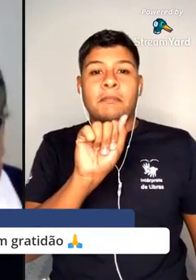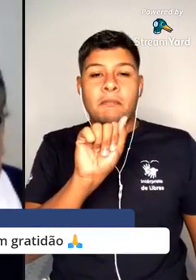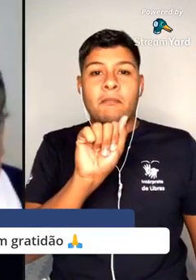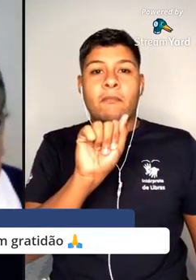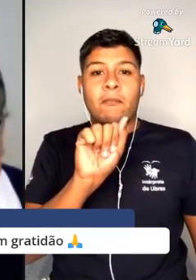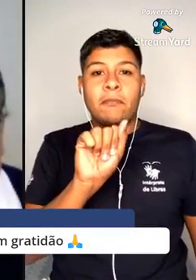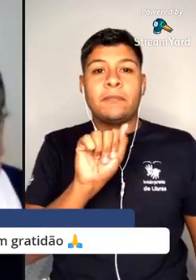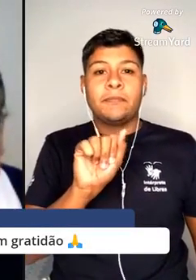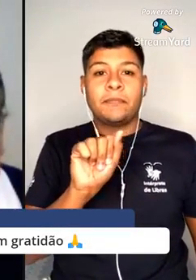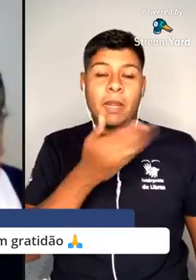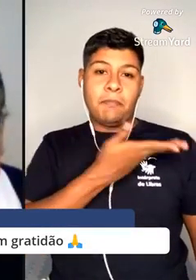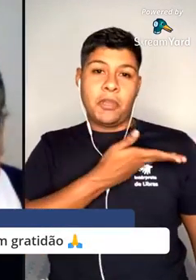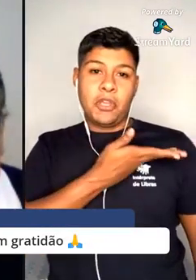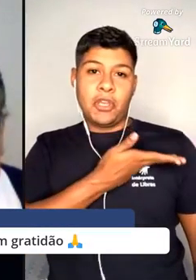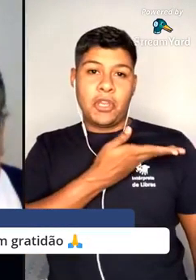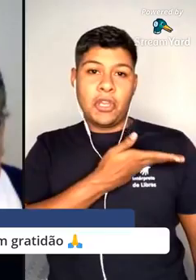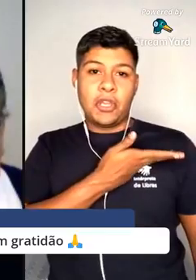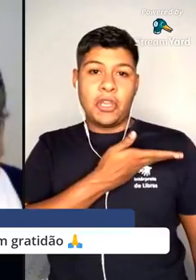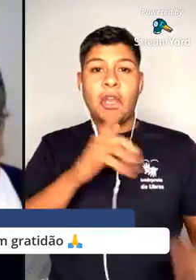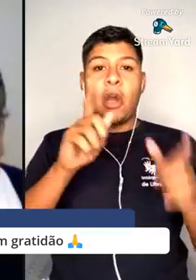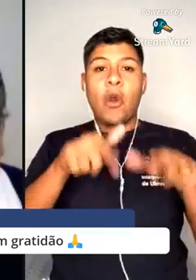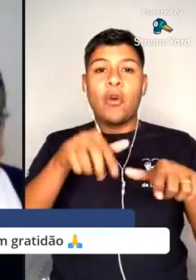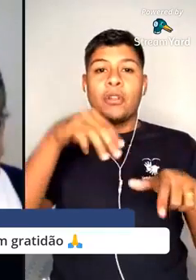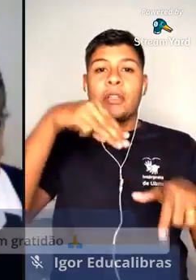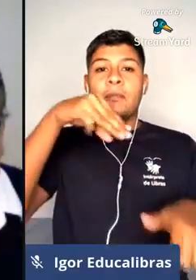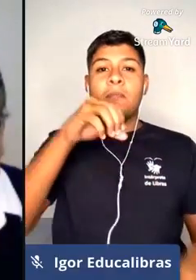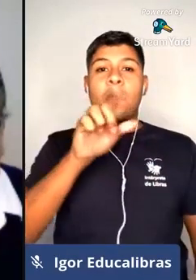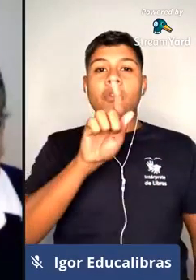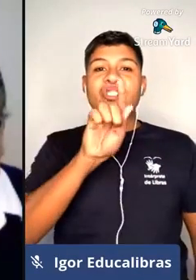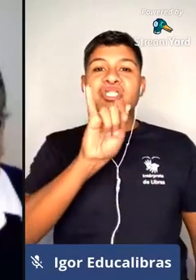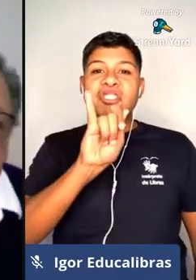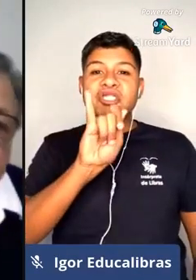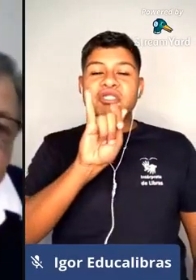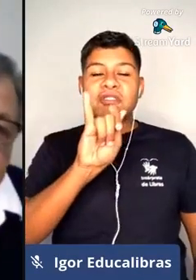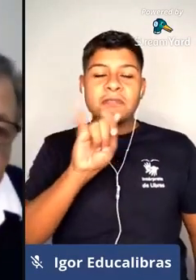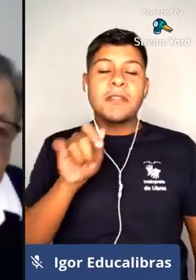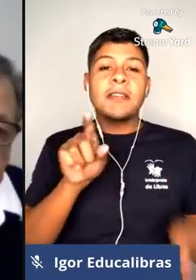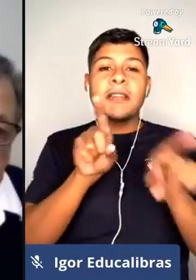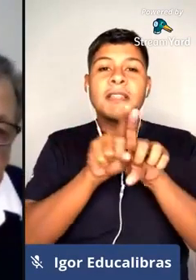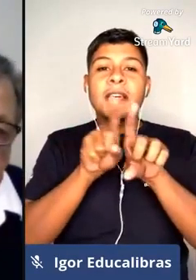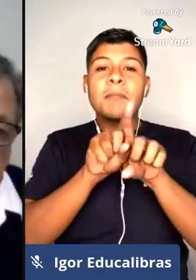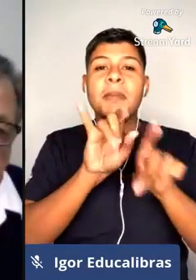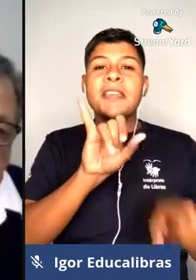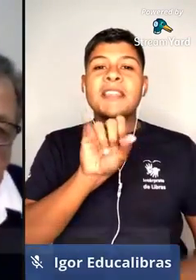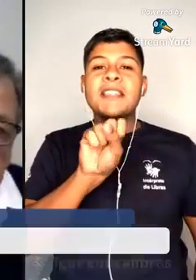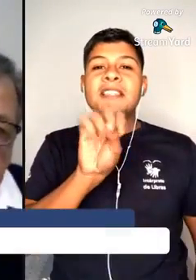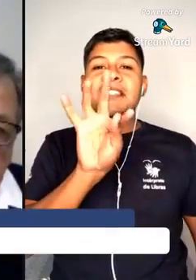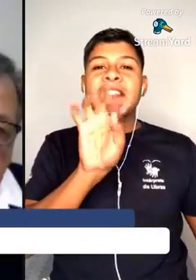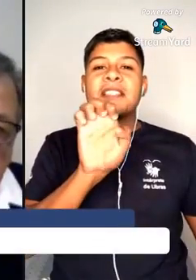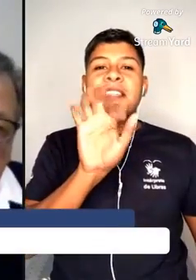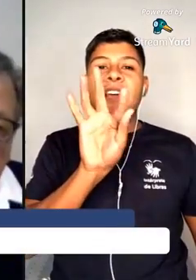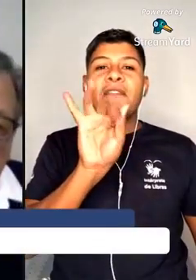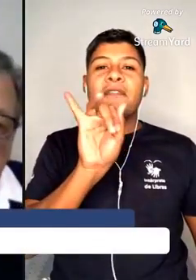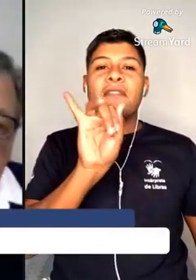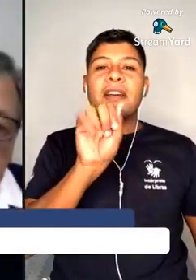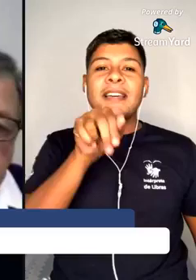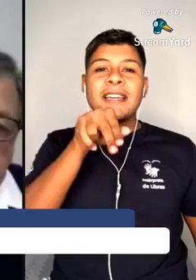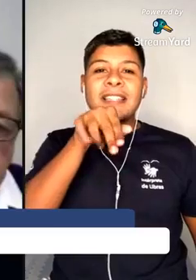Minha amiga de Mogi das Cruzes. Né? A Stephanie Lima.